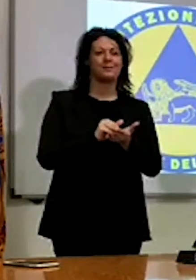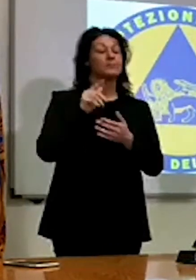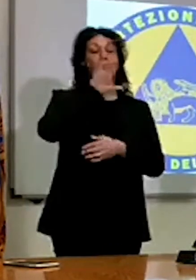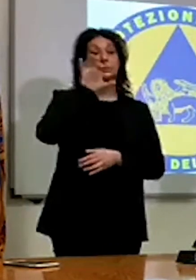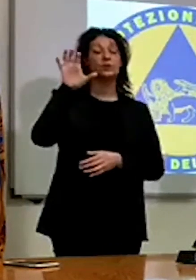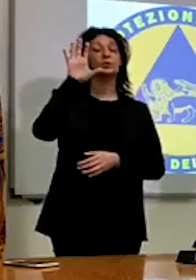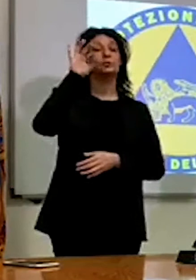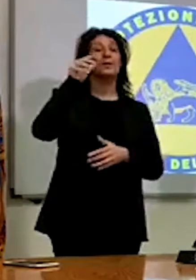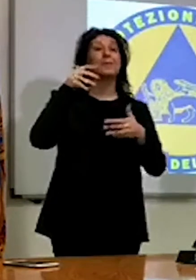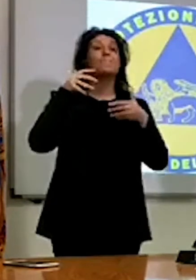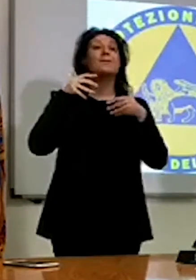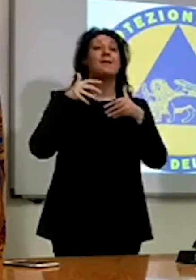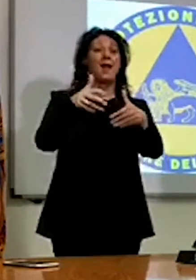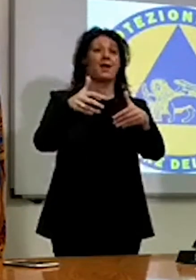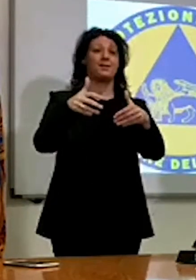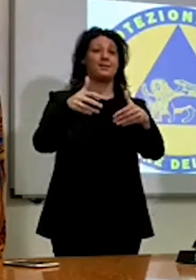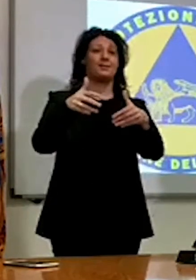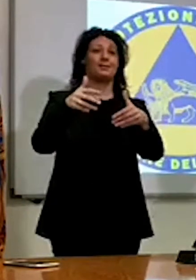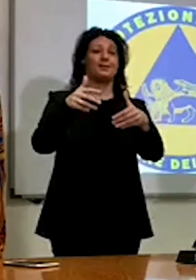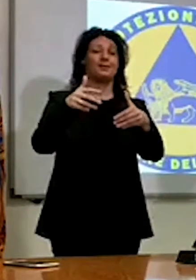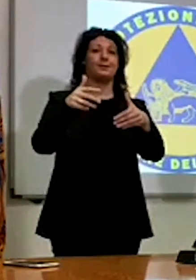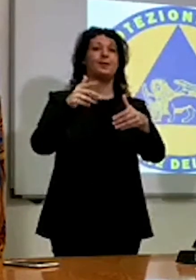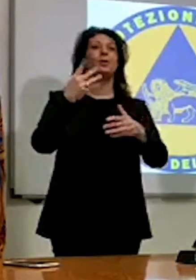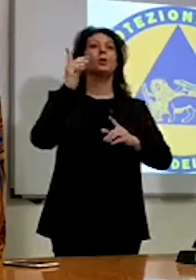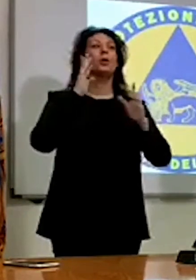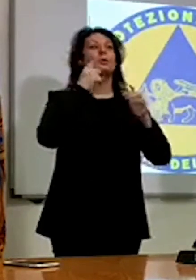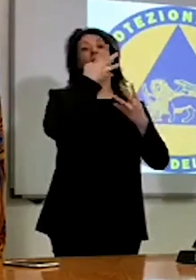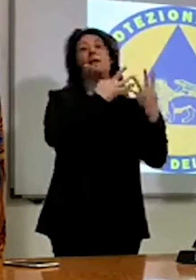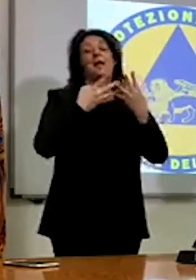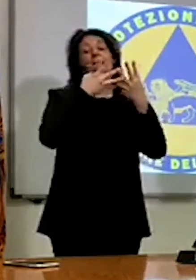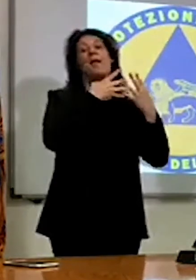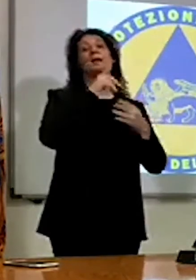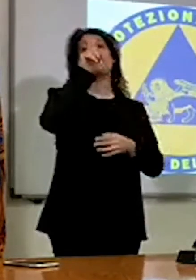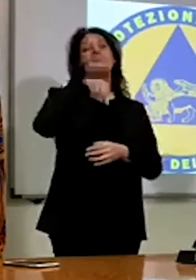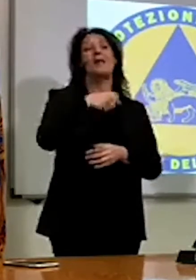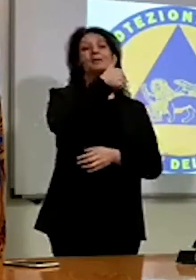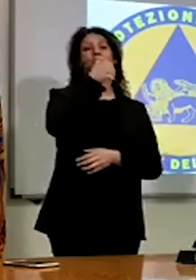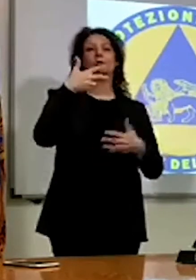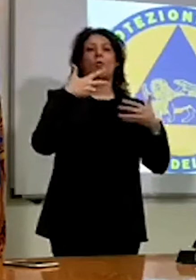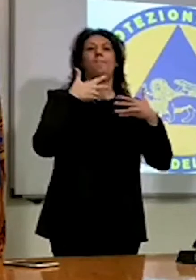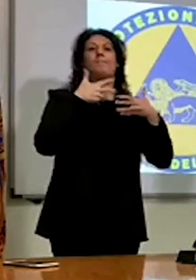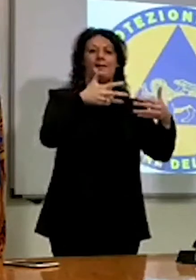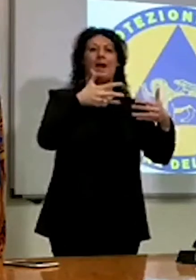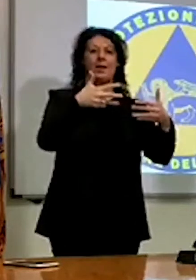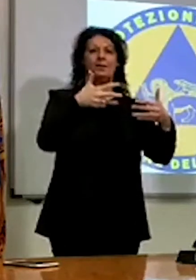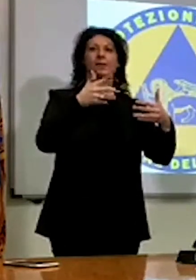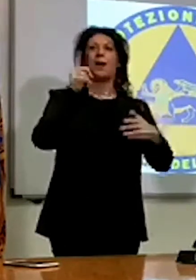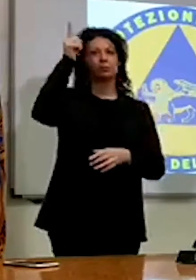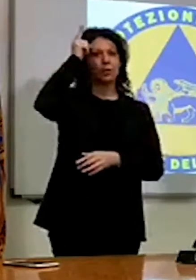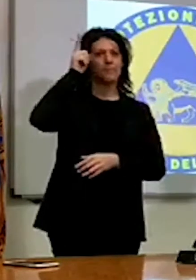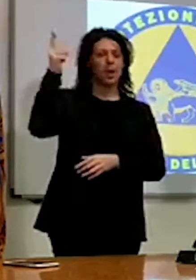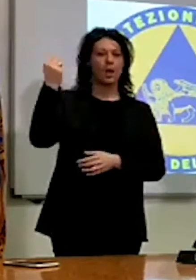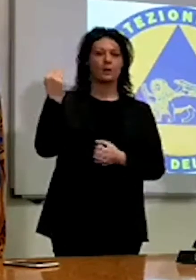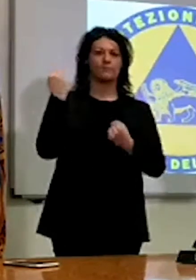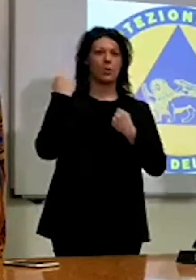soldi alla vita degli stati uniti ha stanziato 1.100 miliardi serie lavora sono gli abitanti della germania essere